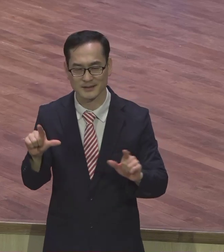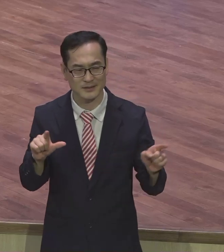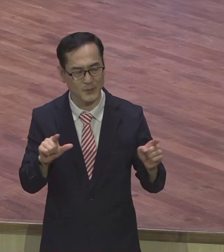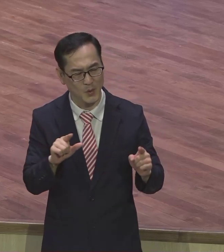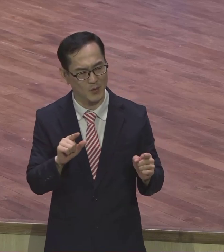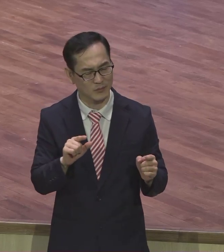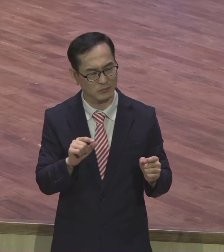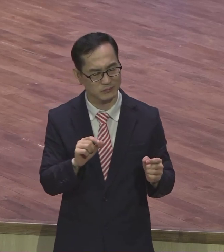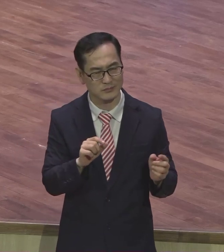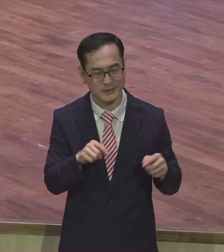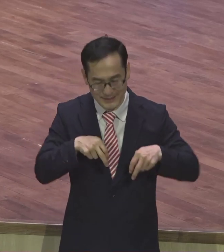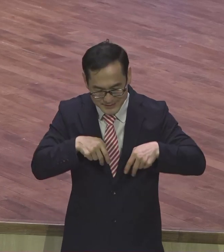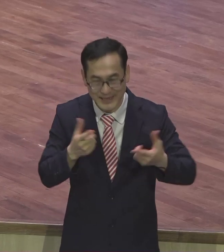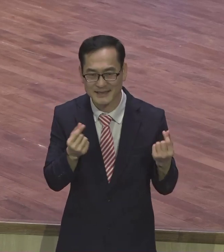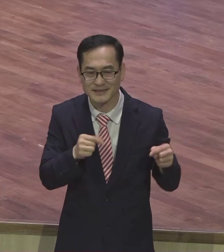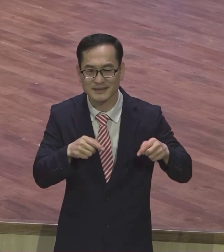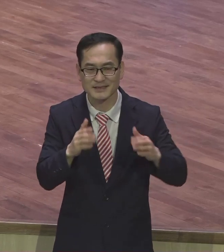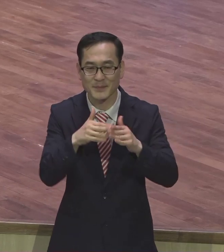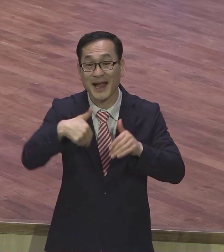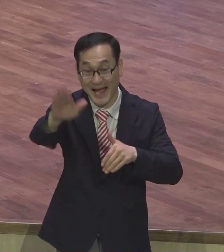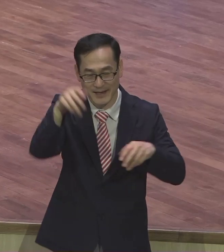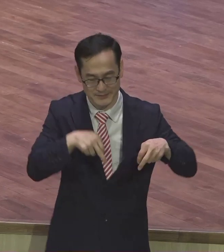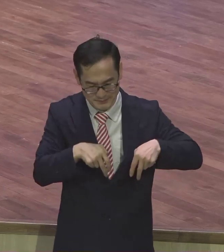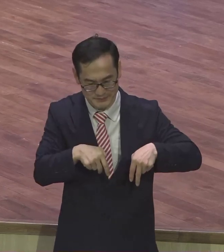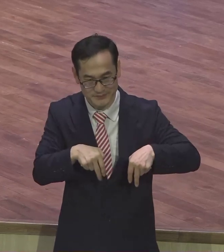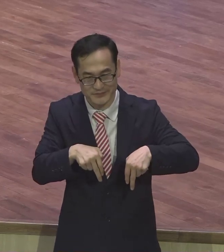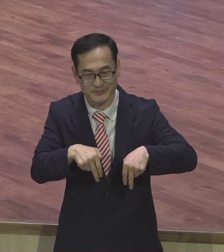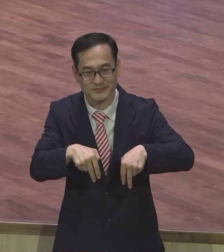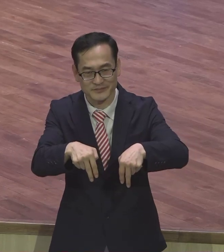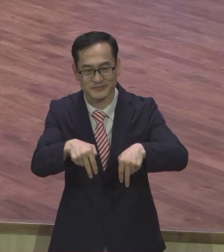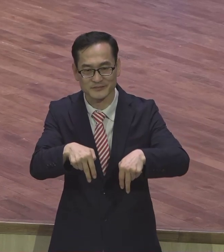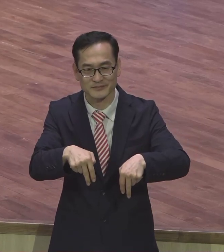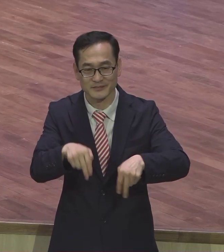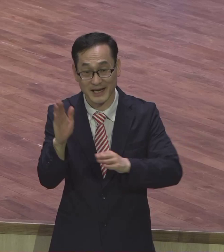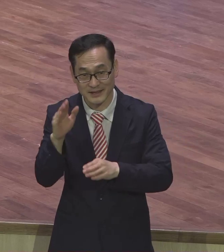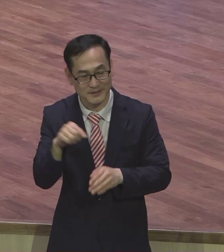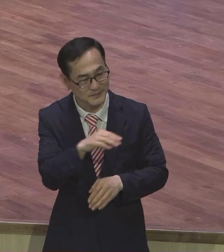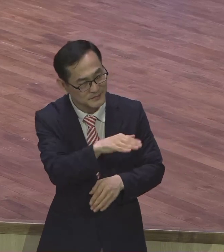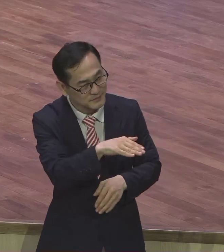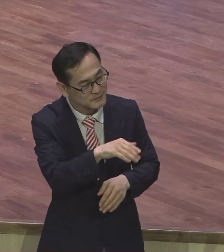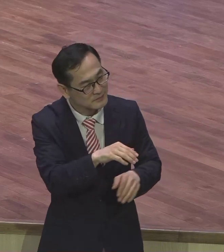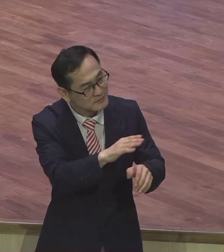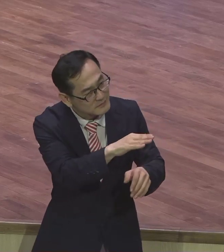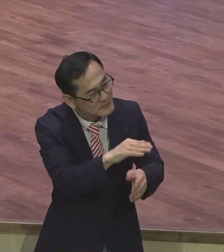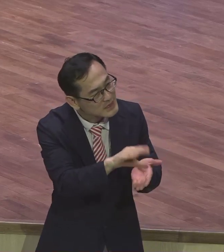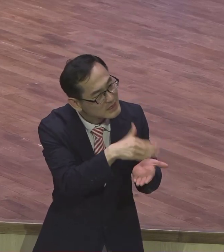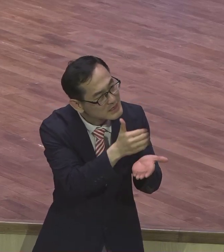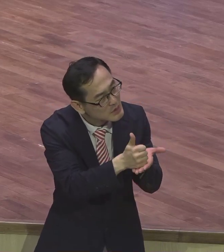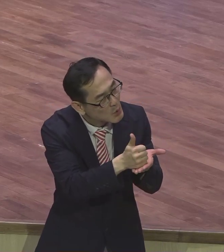되었어요 학생이 그랬대요 권사님 그리스도 아세요